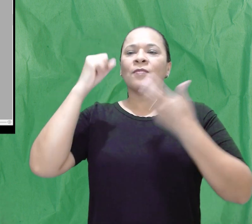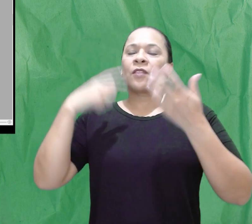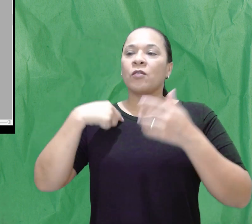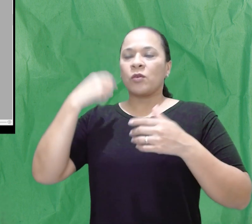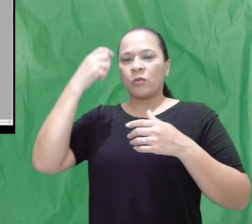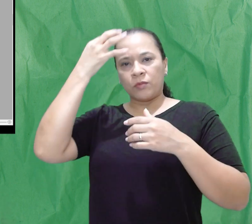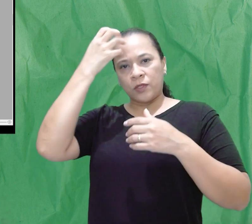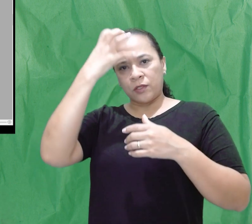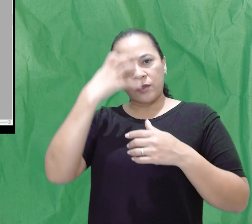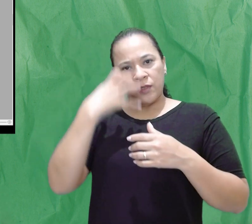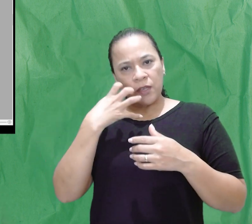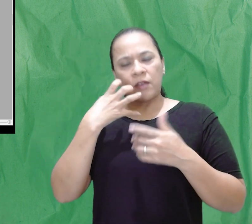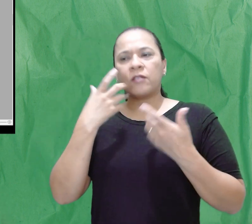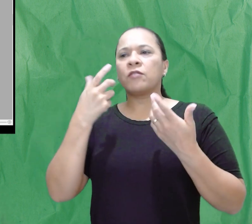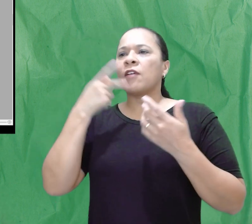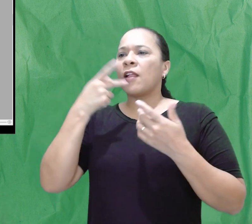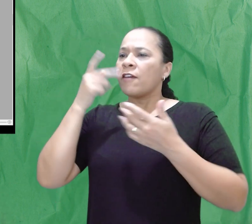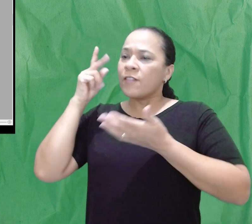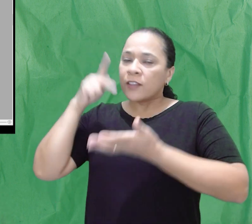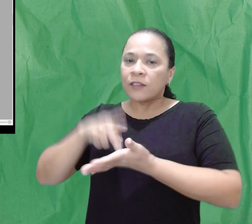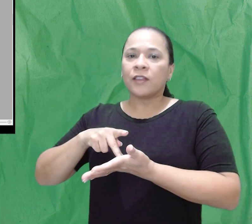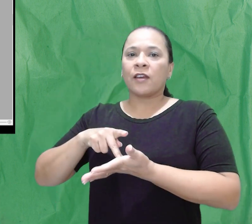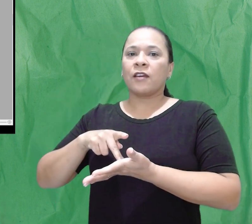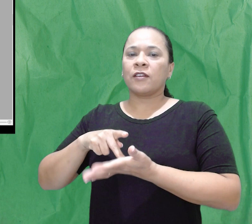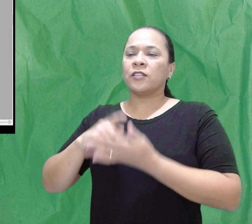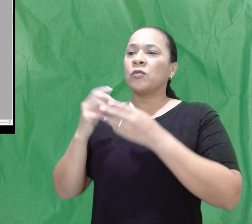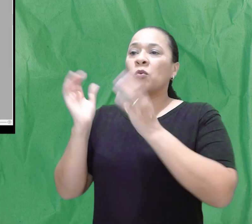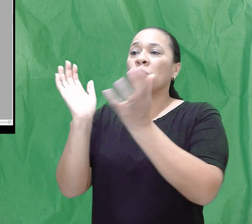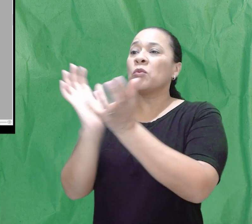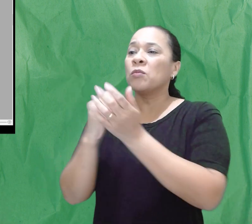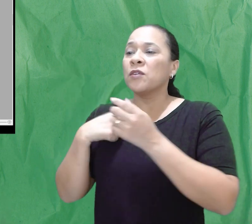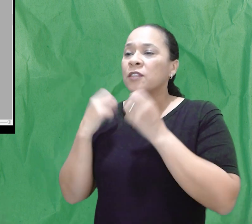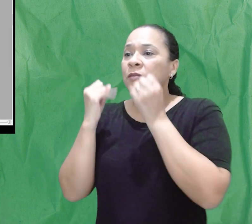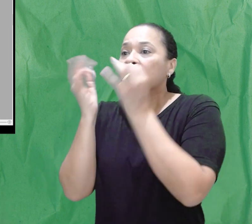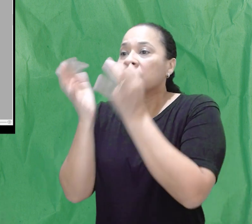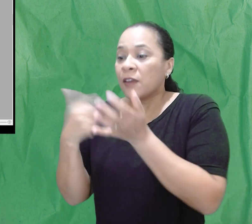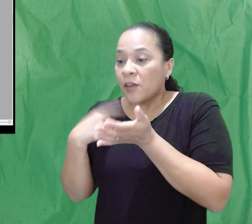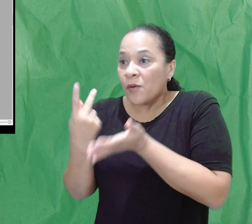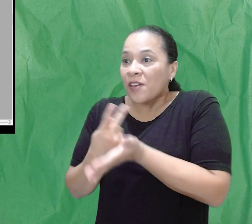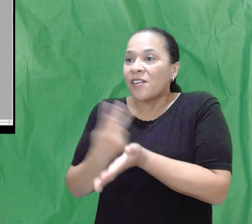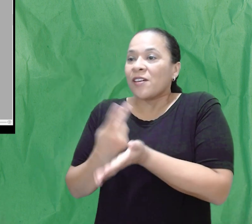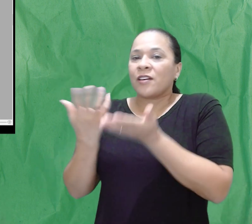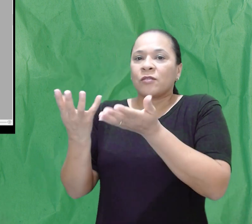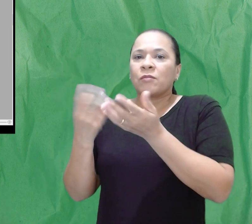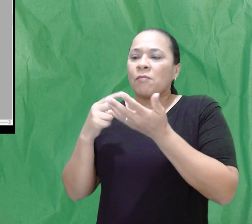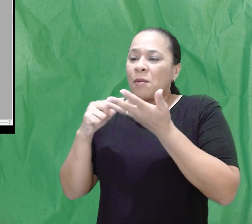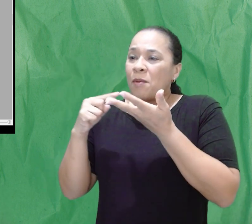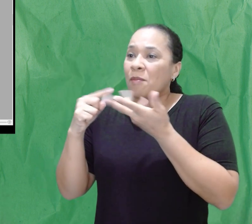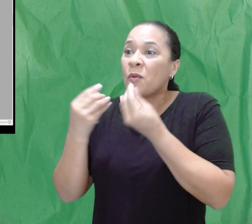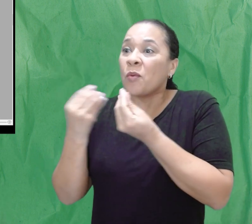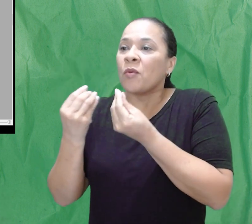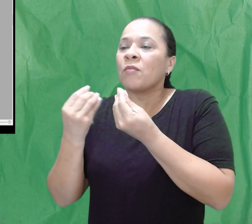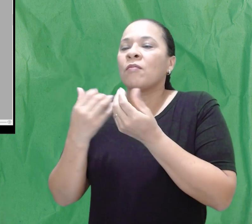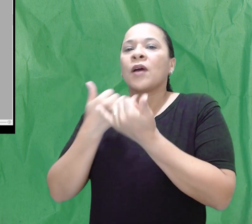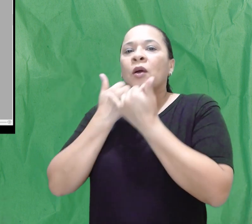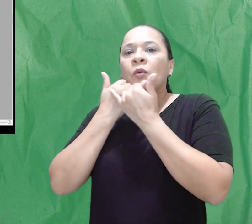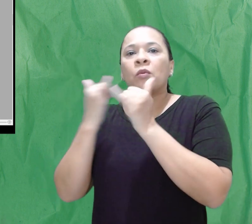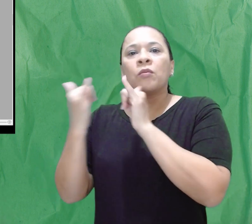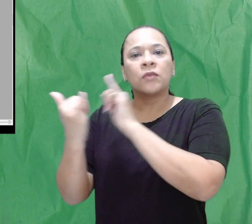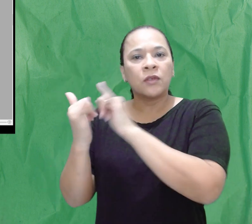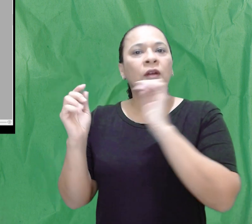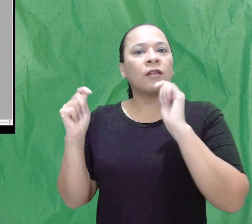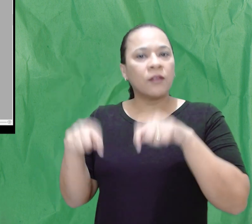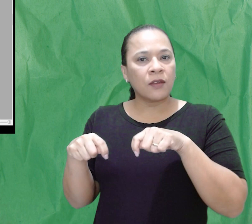sincero e conversar com a nossa equipe para poder identificar onde aconteceu a falha. E isso tudo está relacionado também